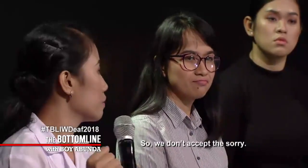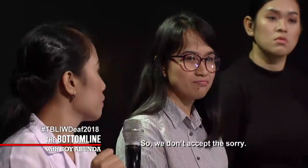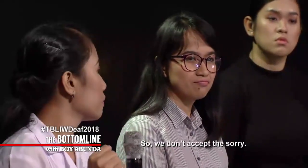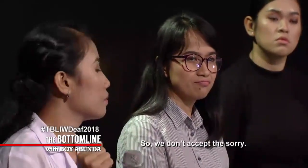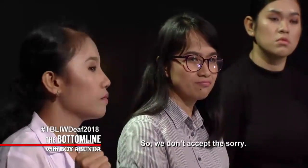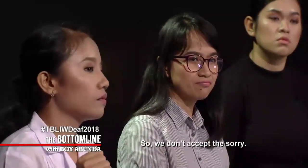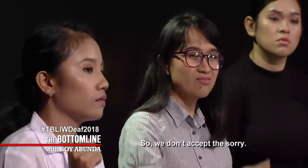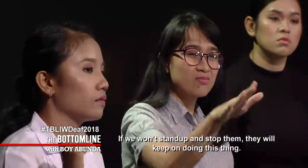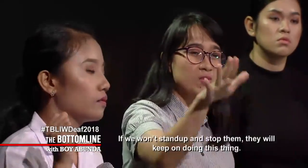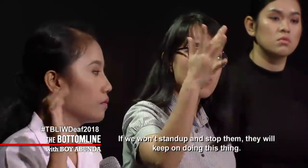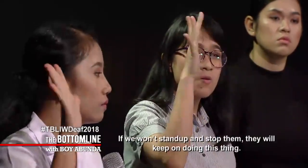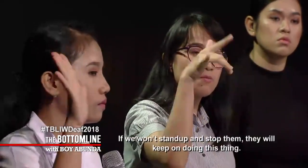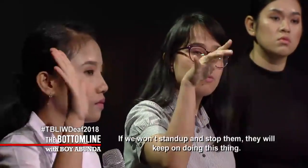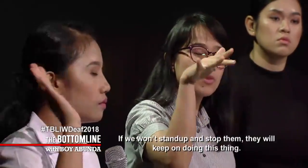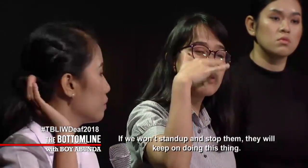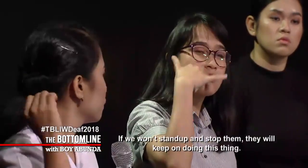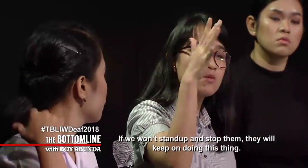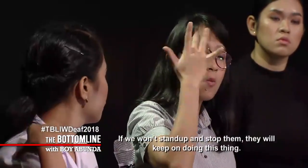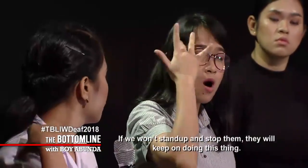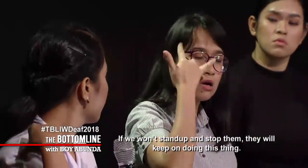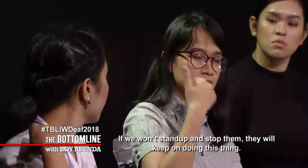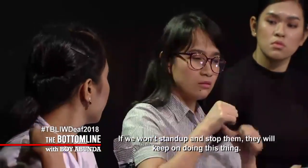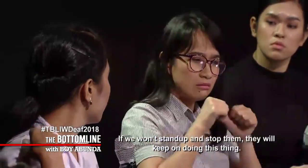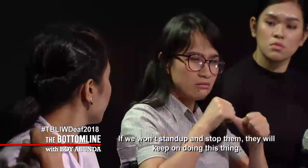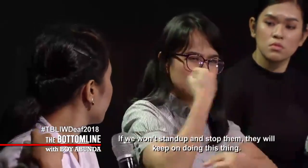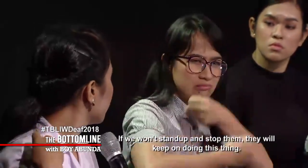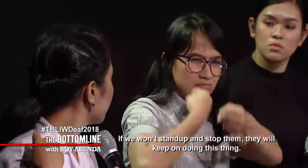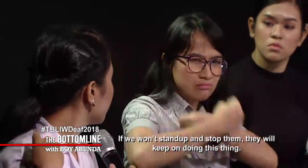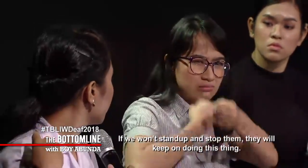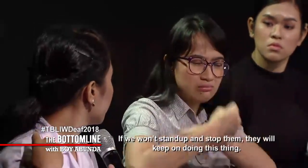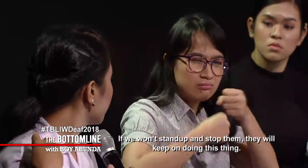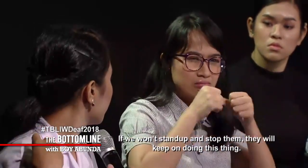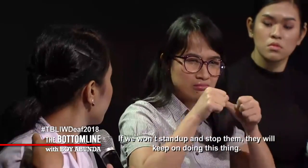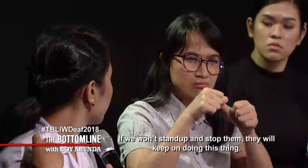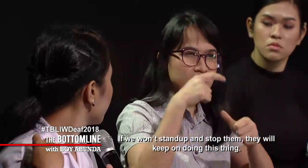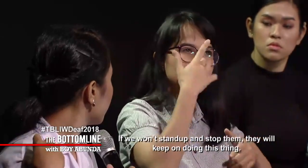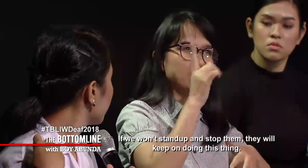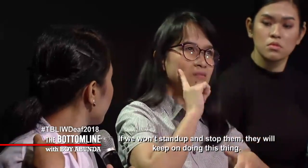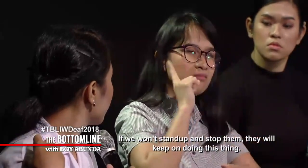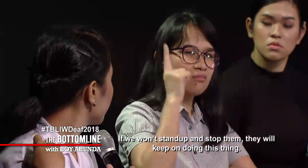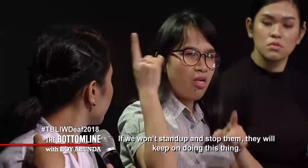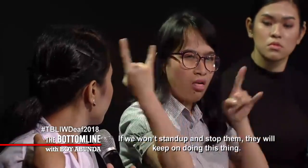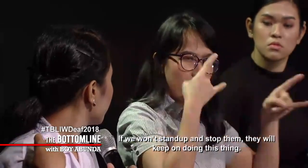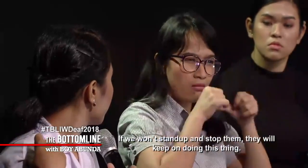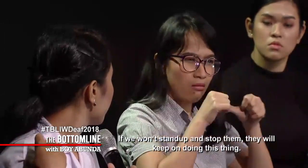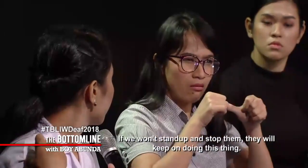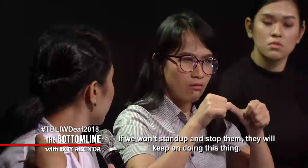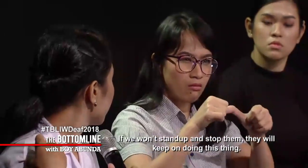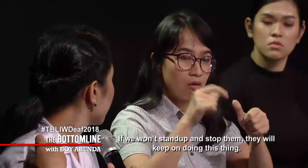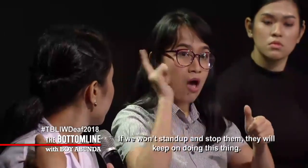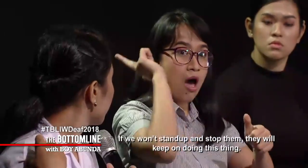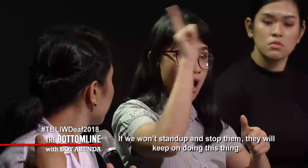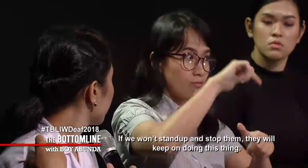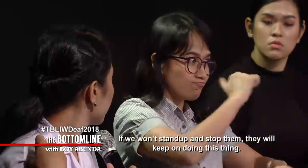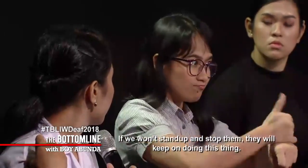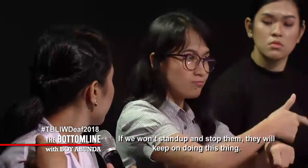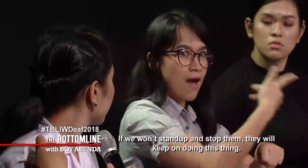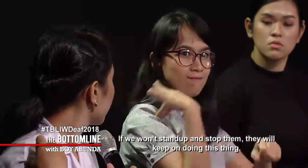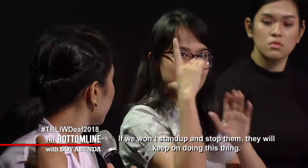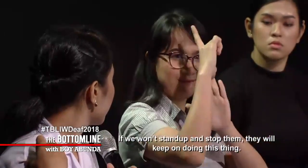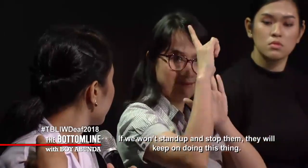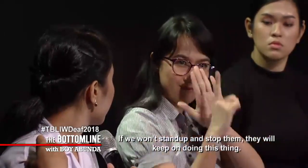don't accept the sorry. Okay. Kasi po parang patuloy po ito eh. Kung hindi po kami tatayo at